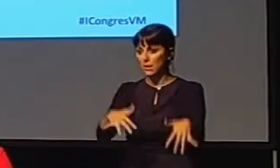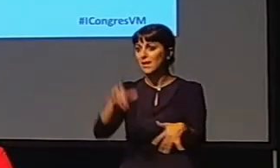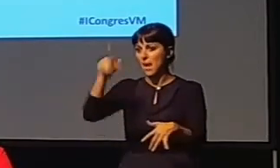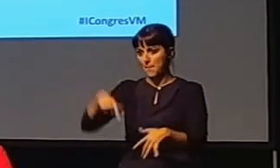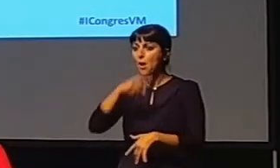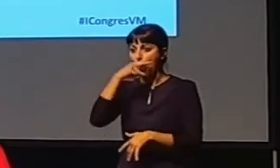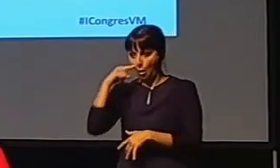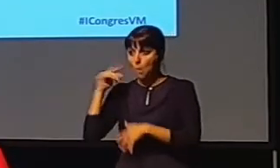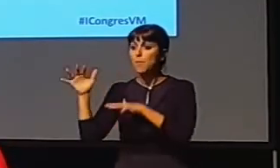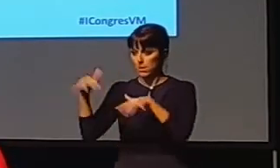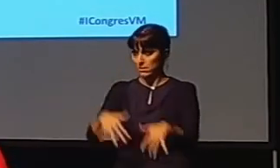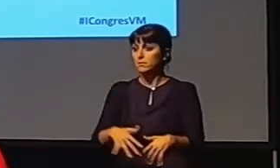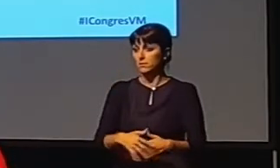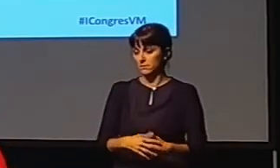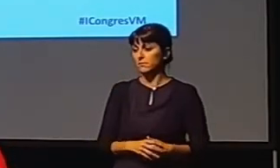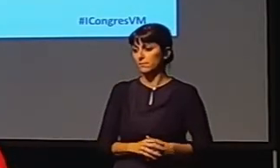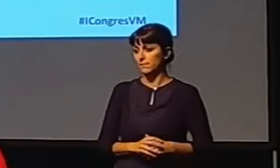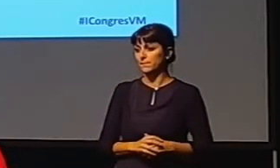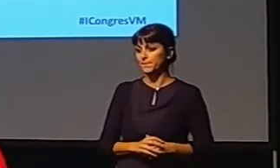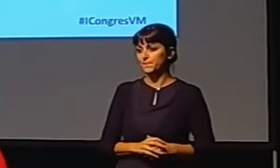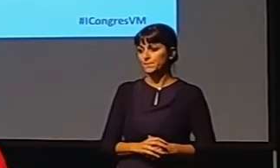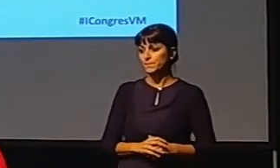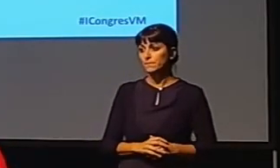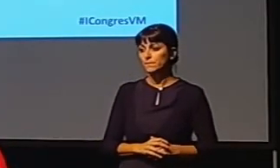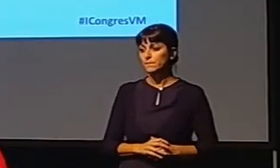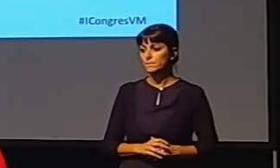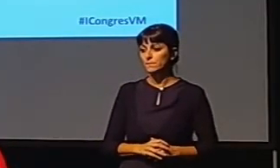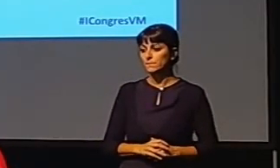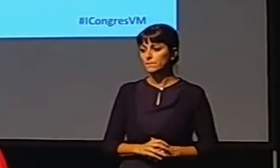aquí. Sí?